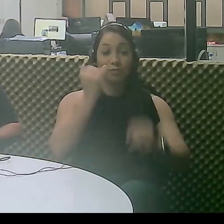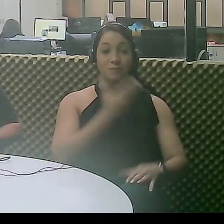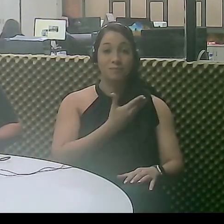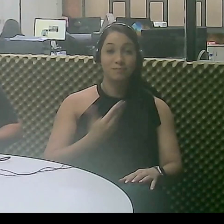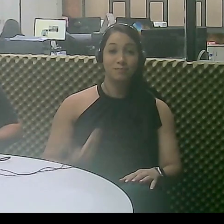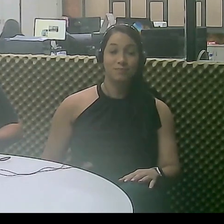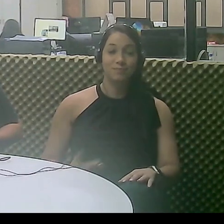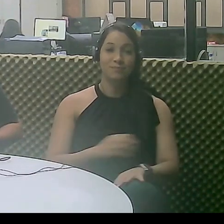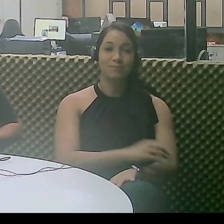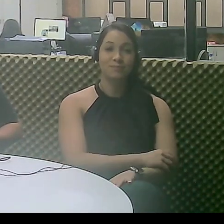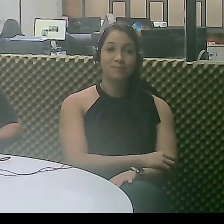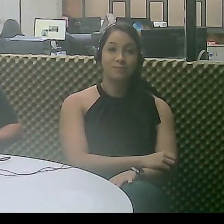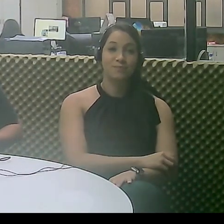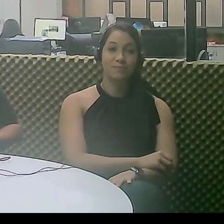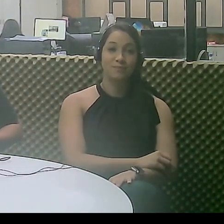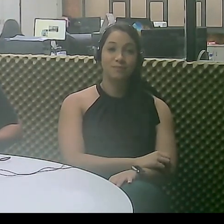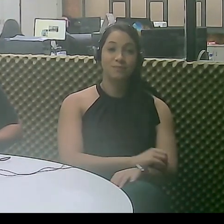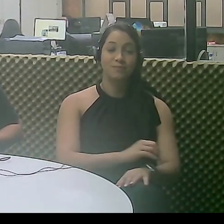públicas.